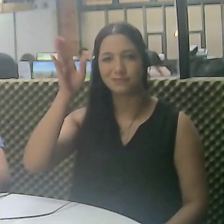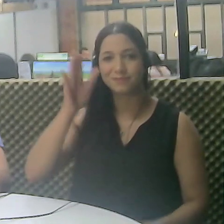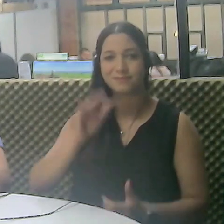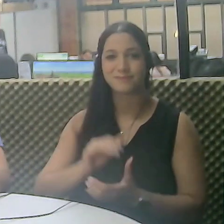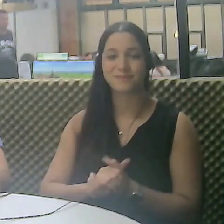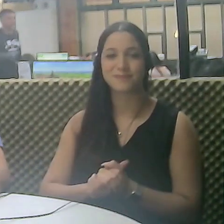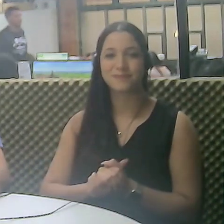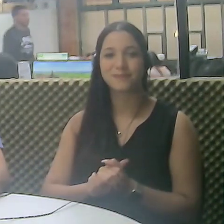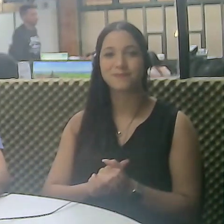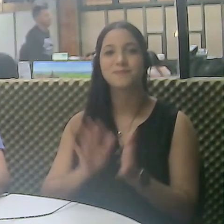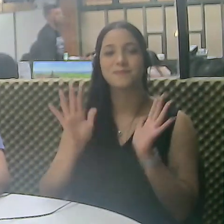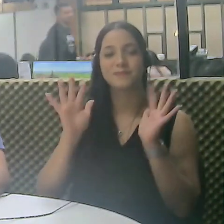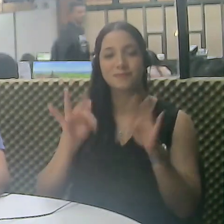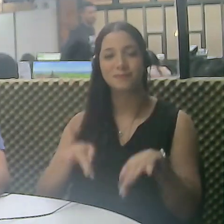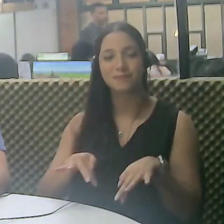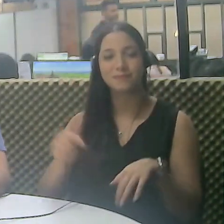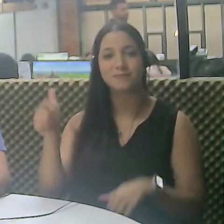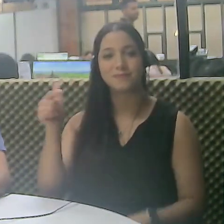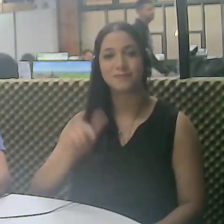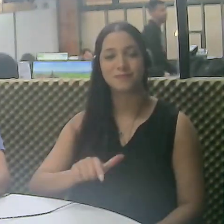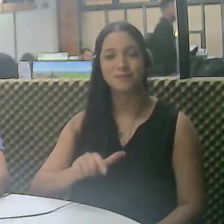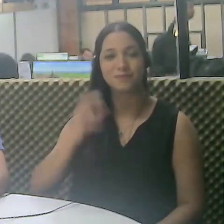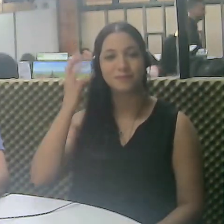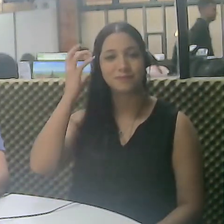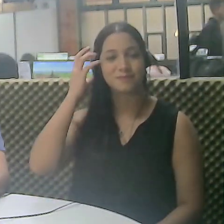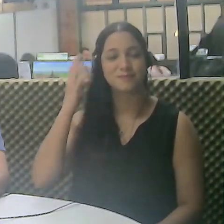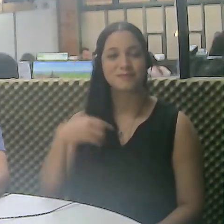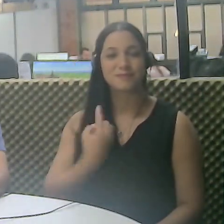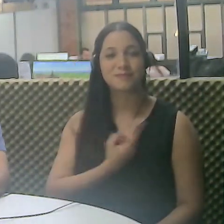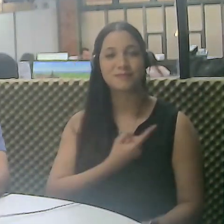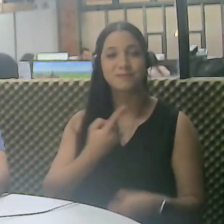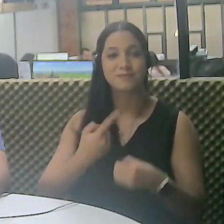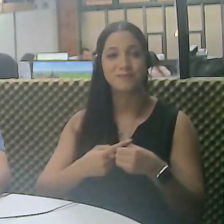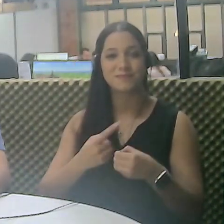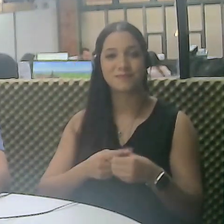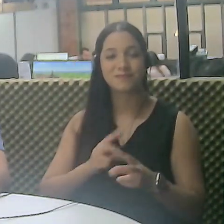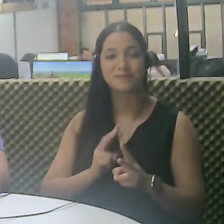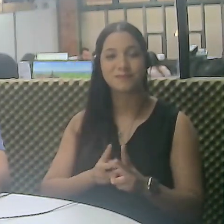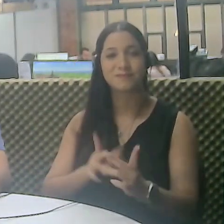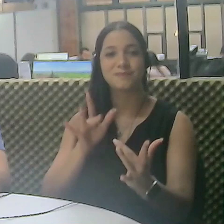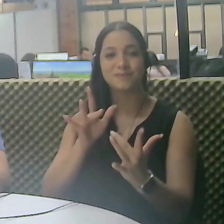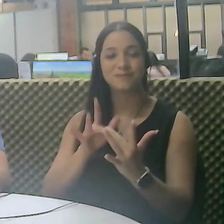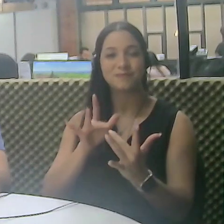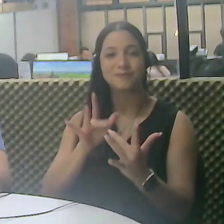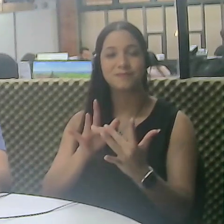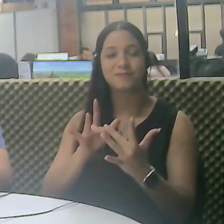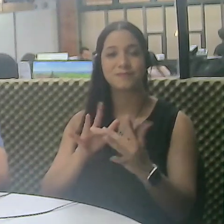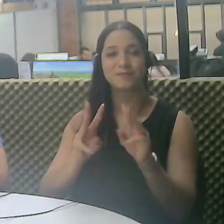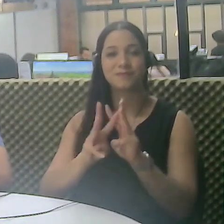Até a próxima. Fica por aqui mais uma edição do programa da Rádio Nossa Cidade.